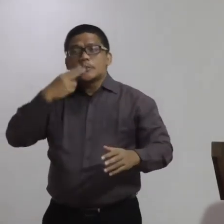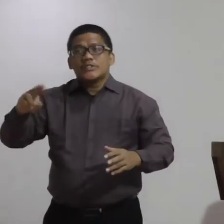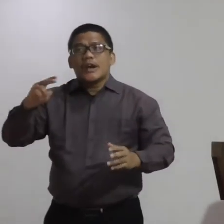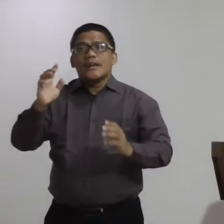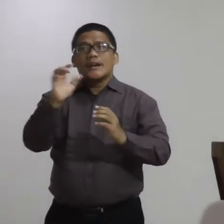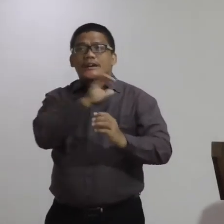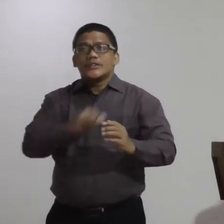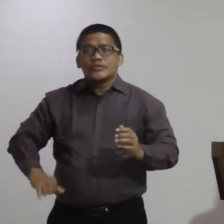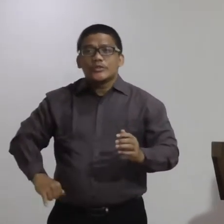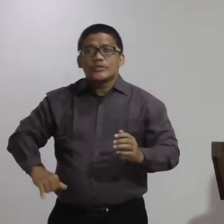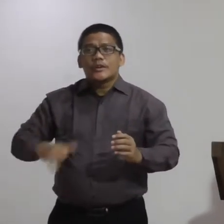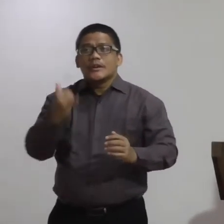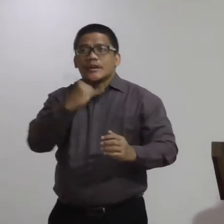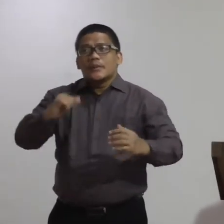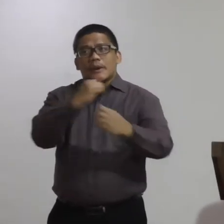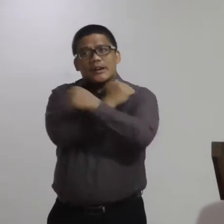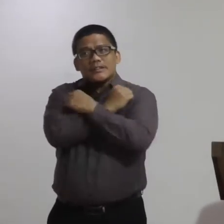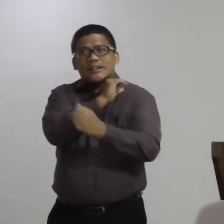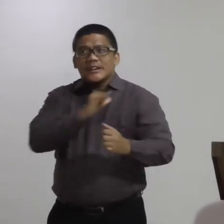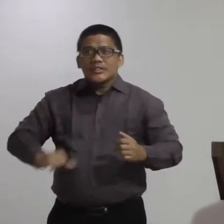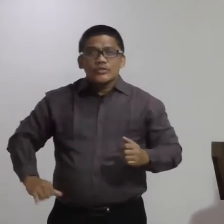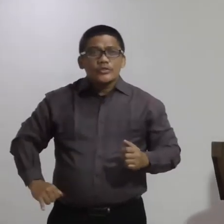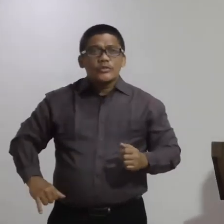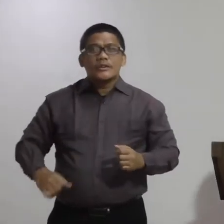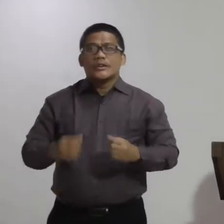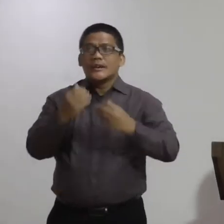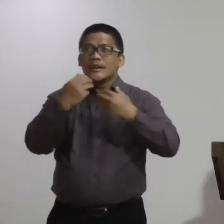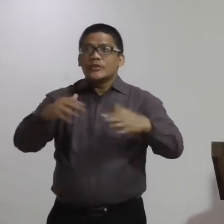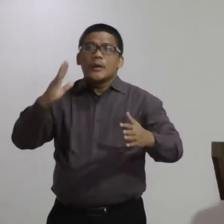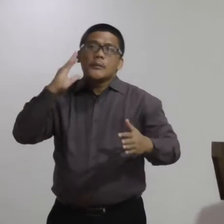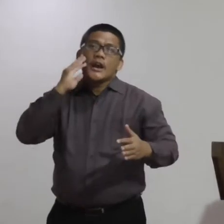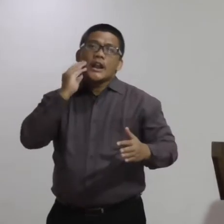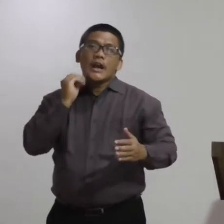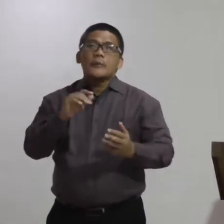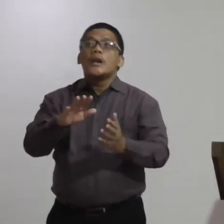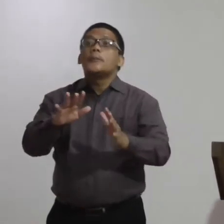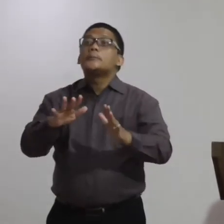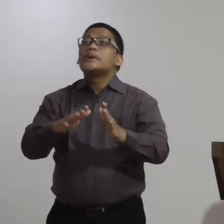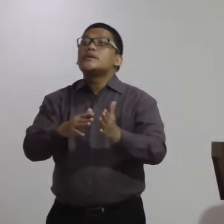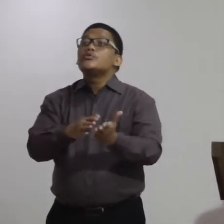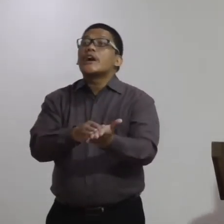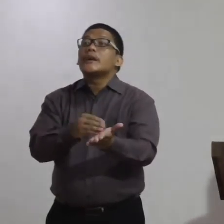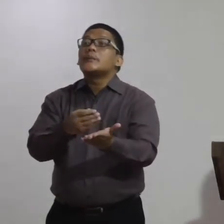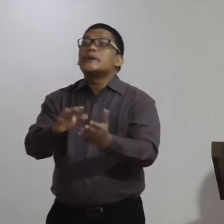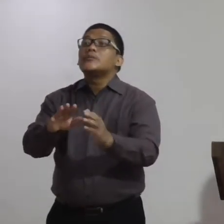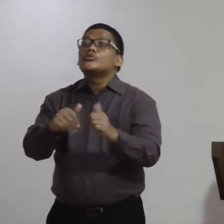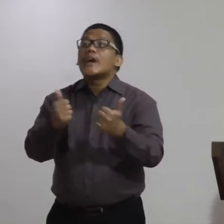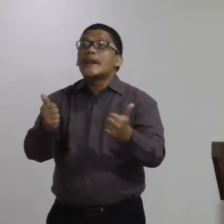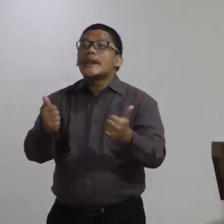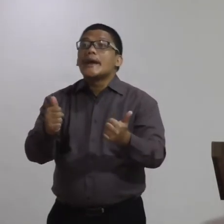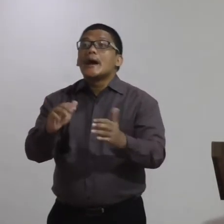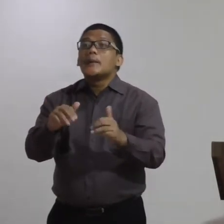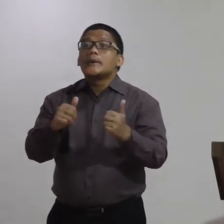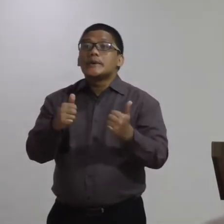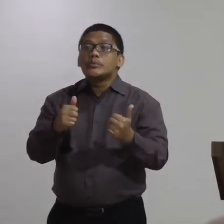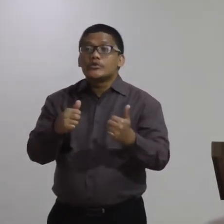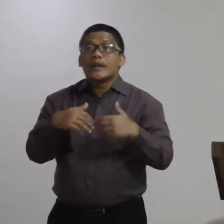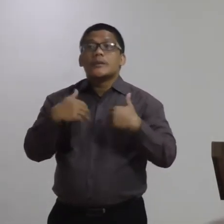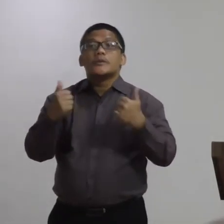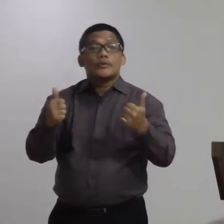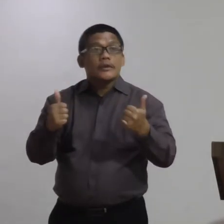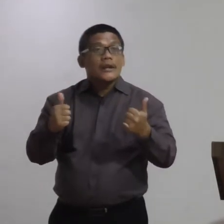Kristus, yang mengasihi Kristus, yang sudah mengalami penebusan Kristus, kita menjadi